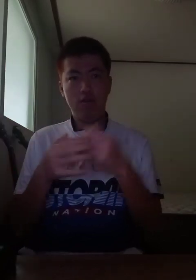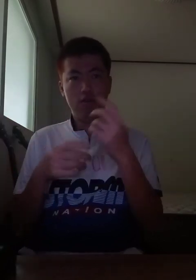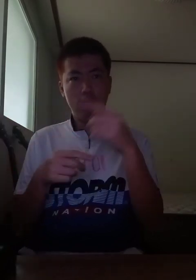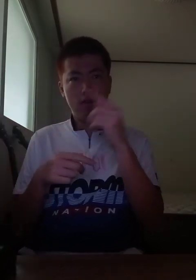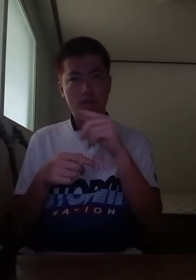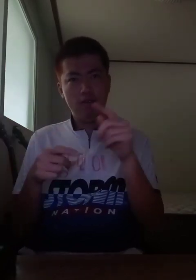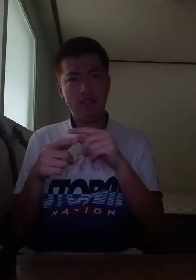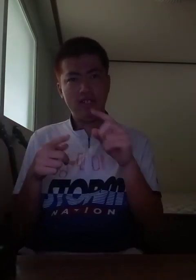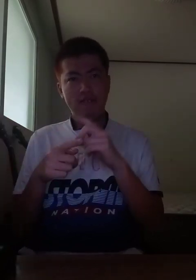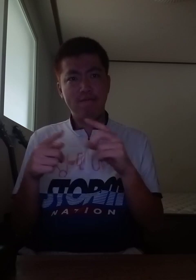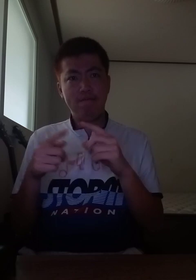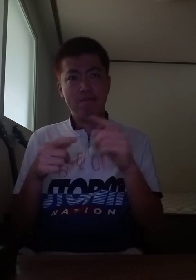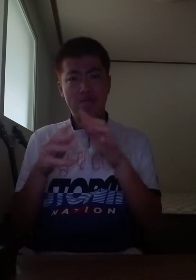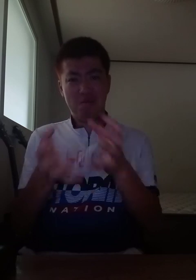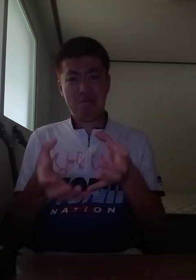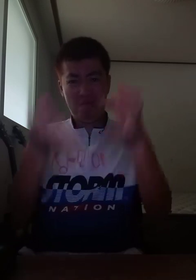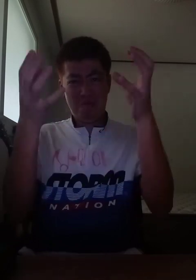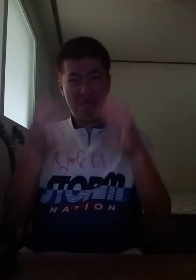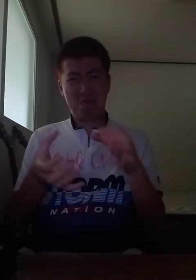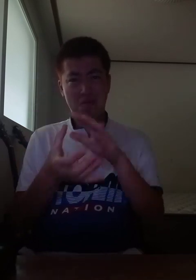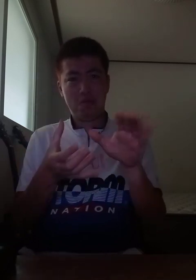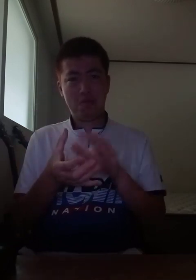보니 이번에는 쓰레기가 막아서고 있습니다.